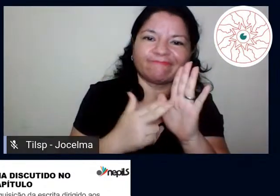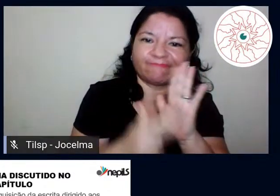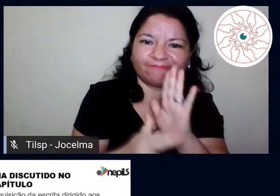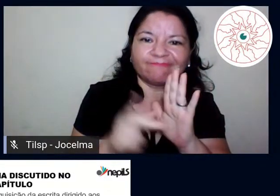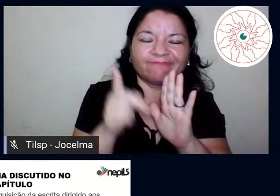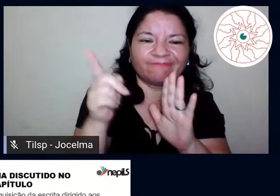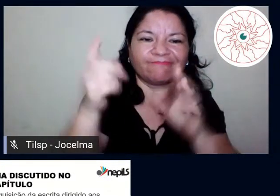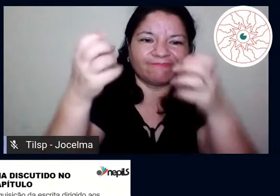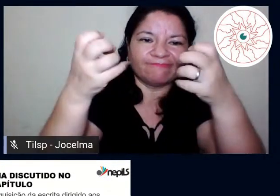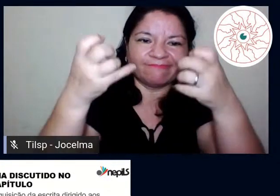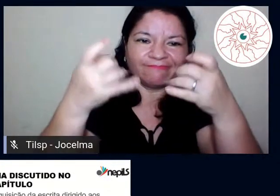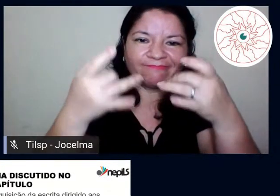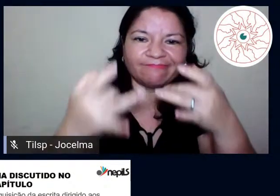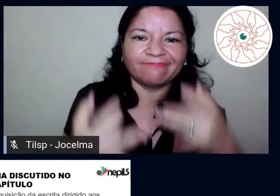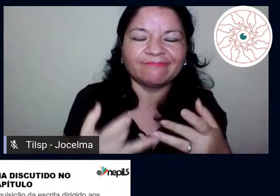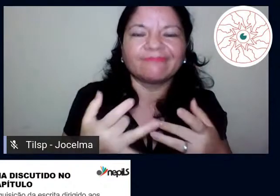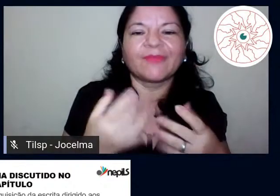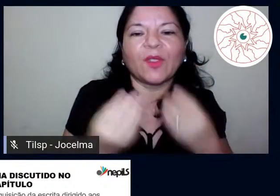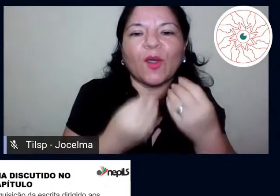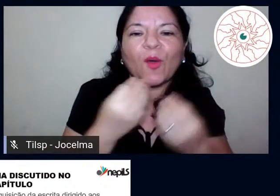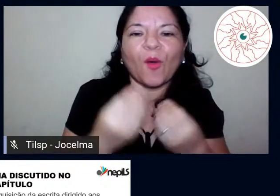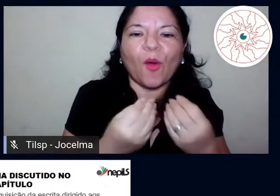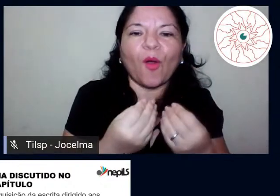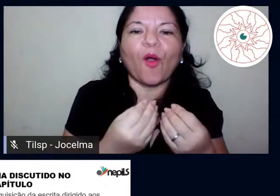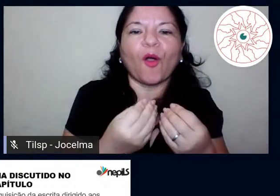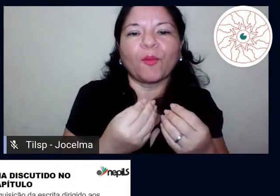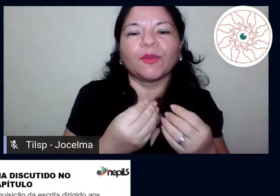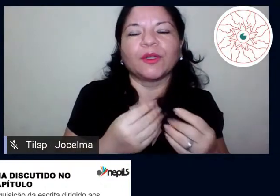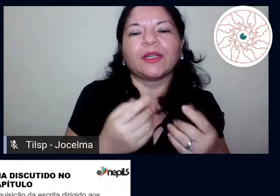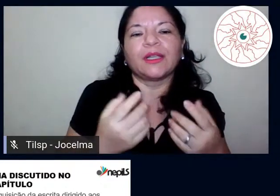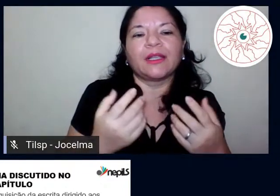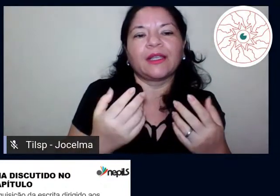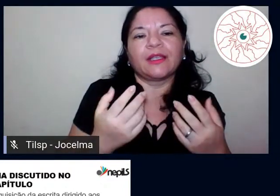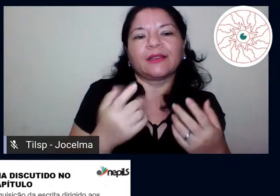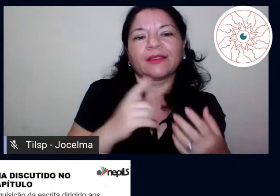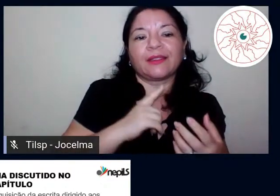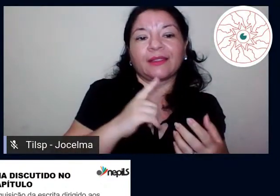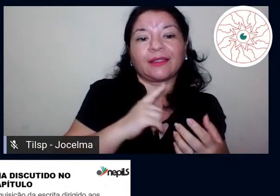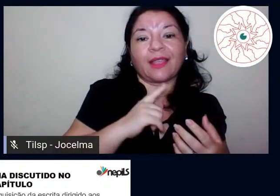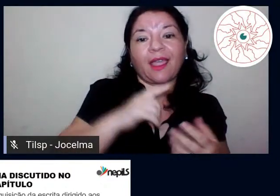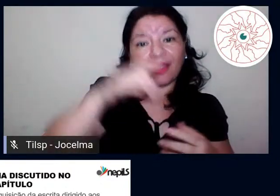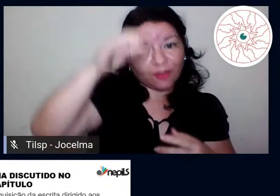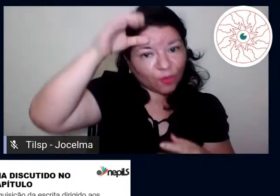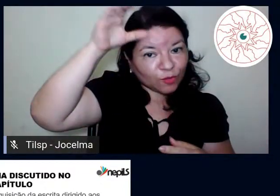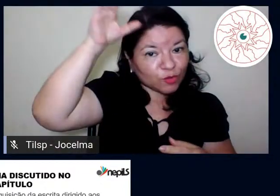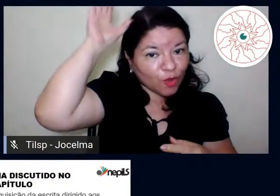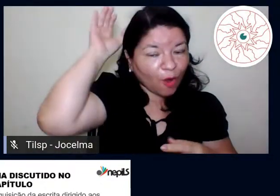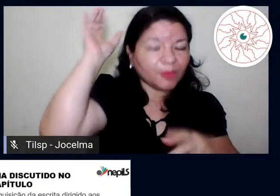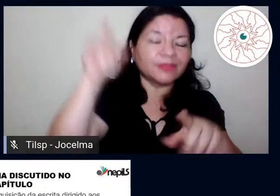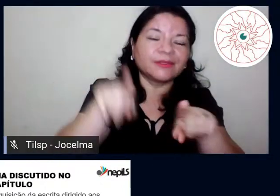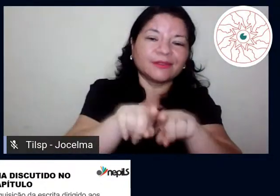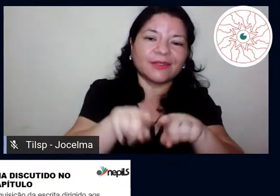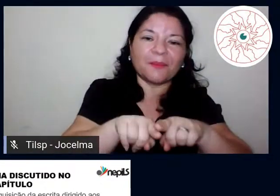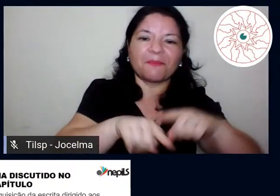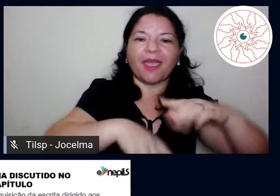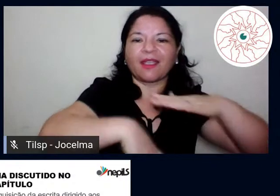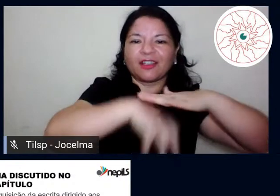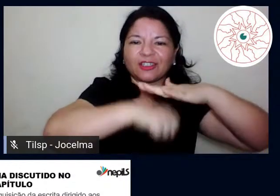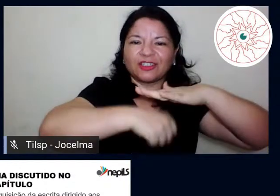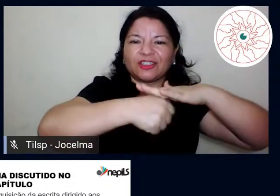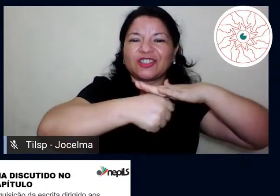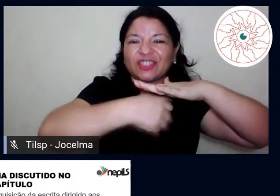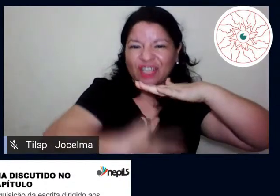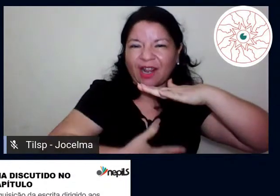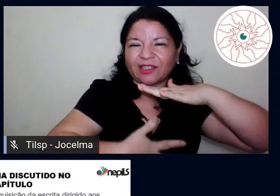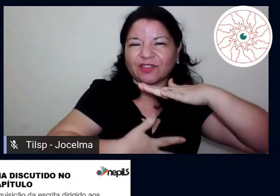dentro do estruturalismo quanto tsk, né, dentro do gerativismo, vão conceber a língua como um